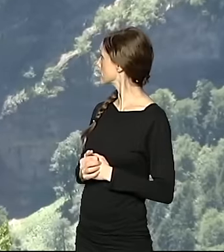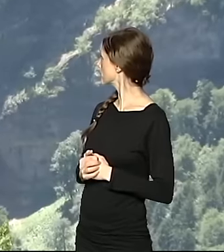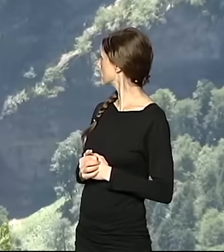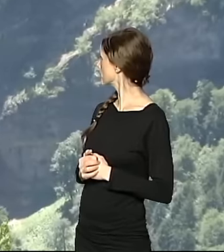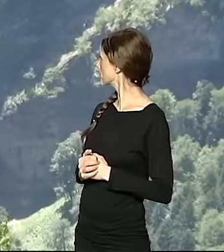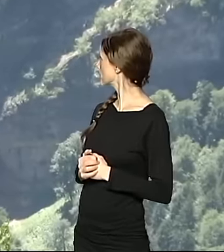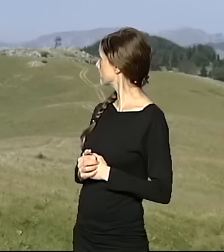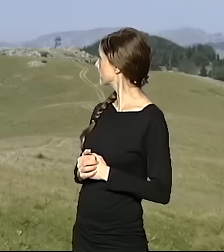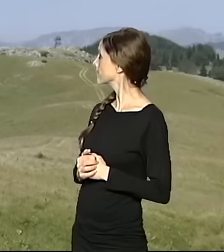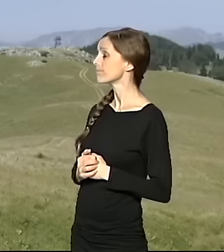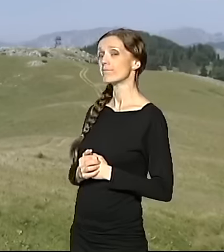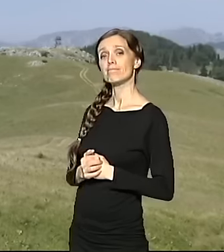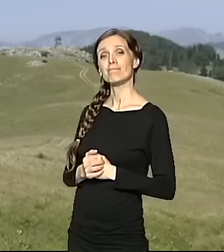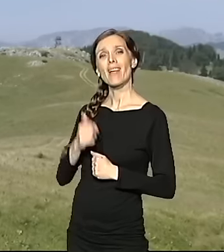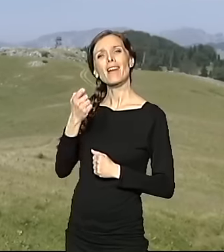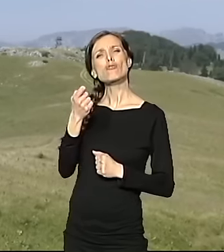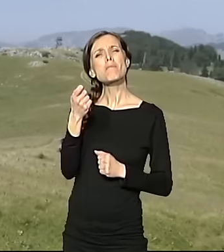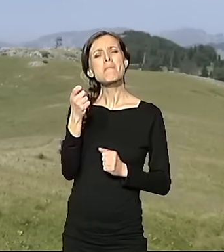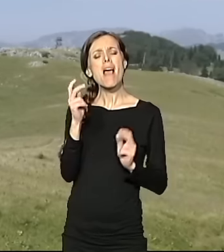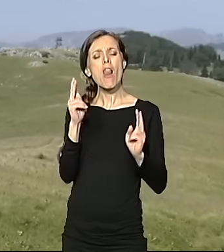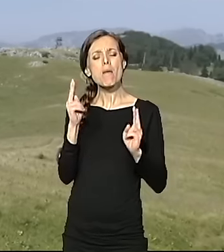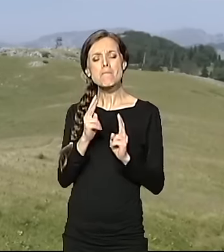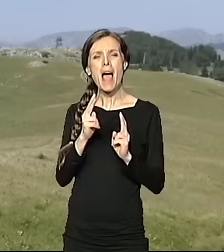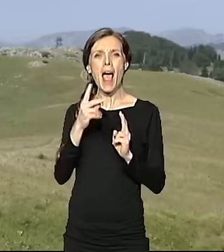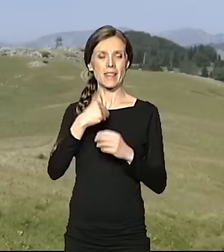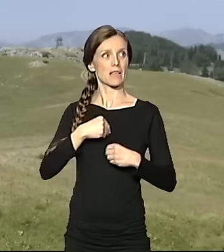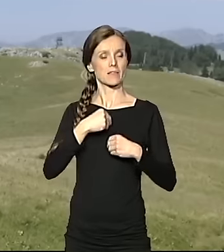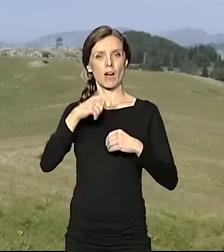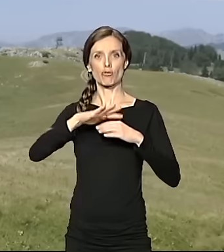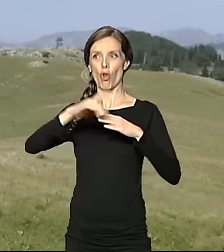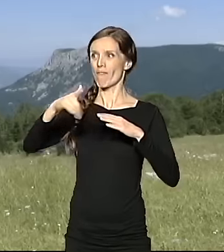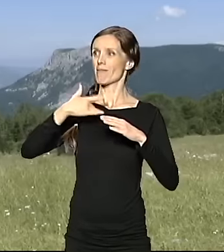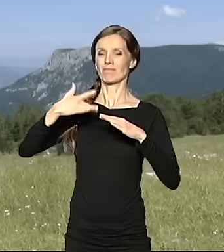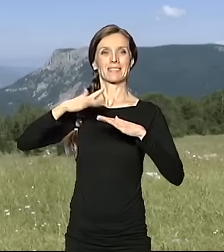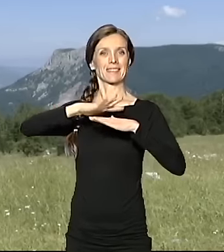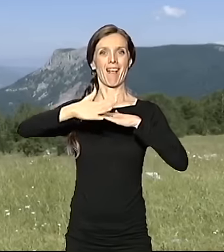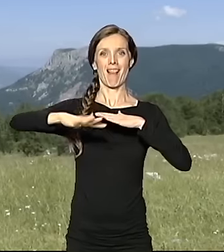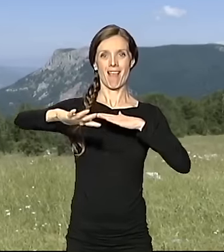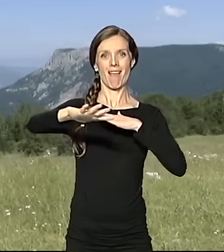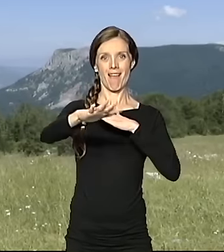Nešto manje surovi predeli od ovih čekaju nas na Prijevoru, ovoj prostranoj zelenoj visoravni.